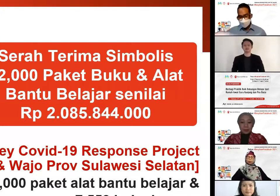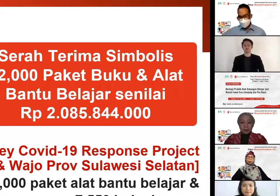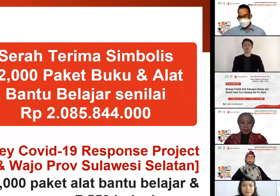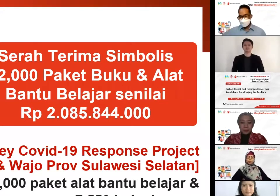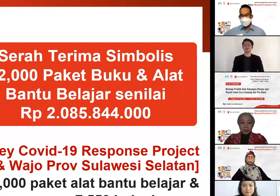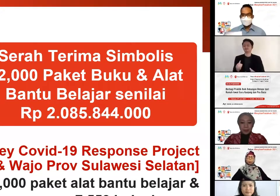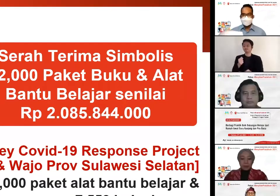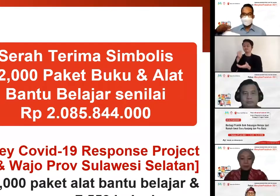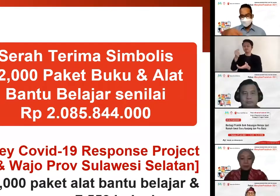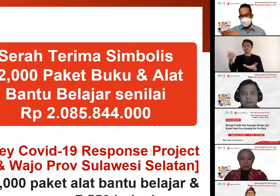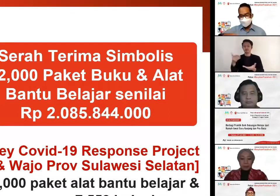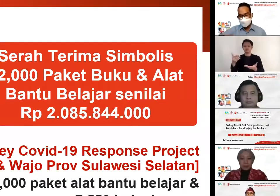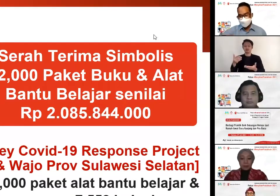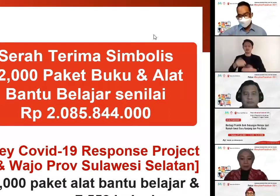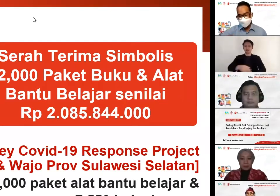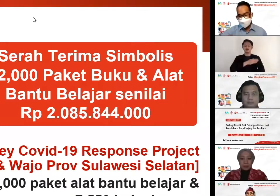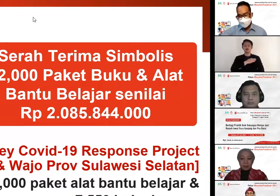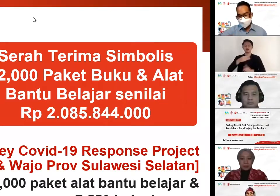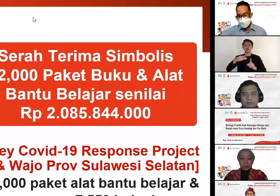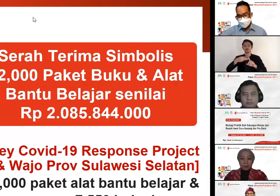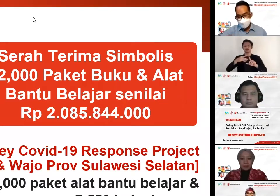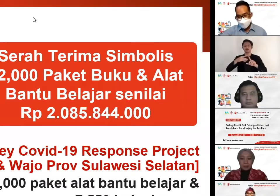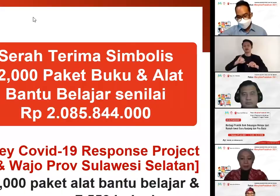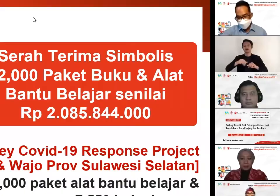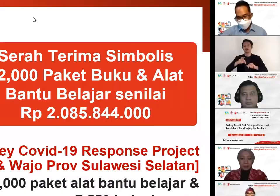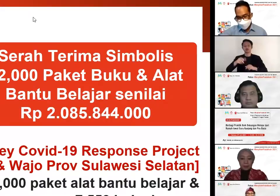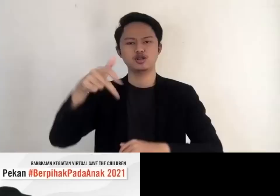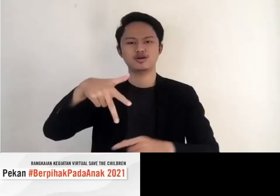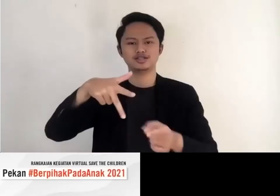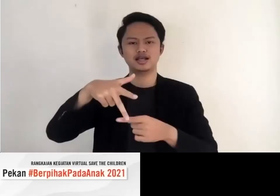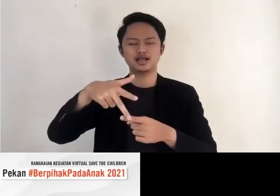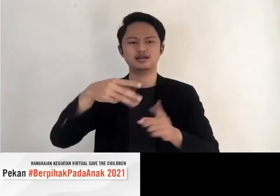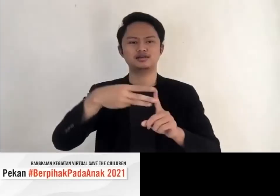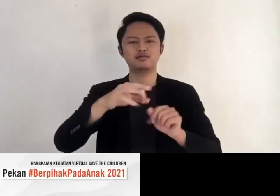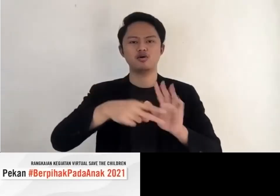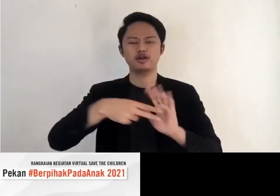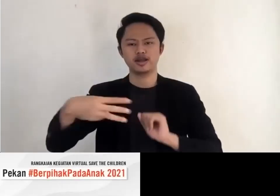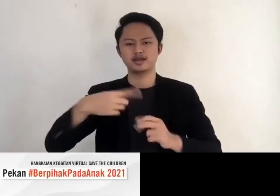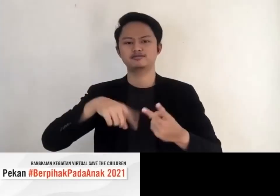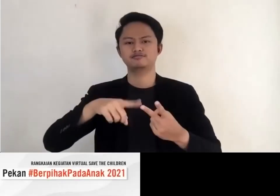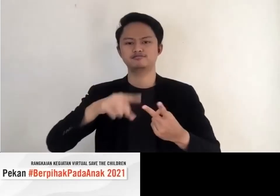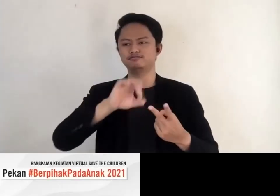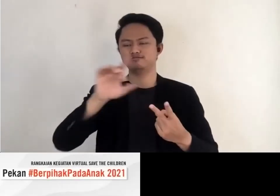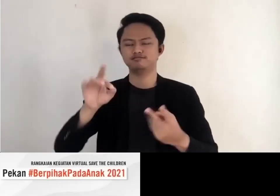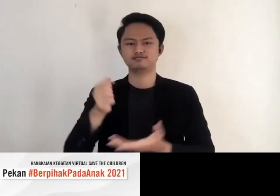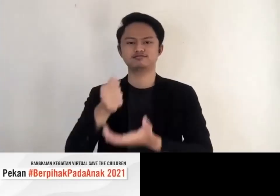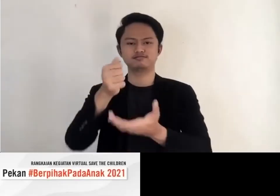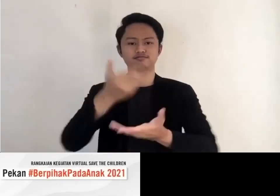Kabupaten Wajo, Provinsi Sulawesi Selatan. Dan dalam hal ini akan diterima oleh Ibu